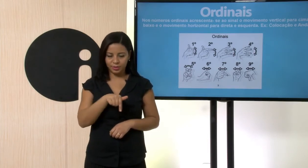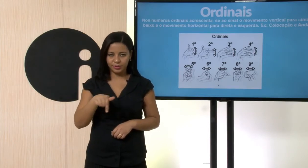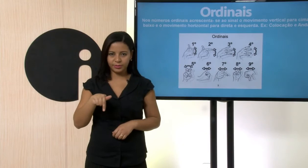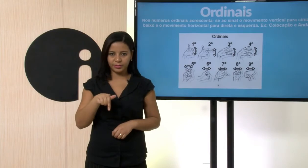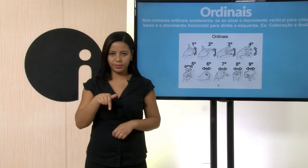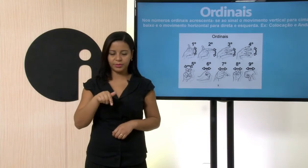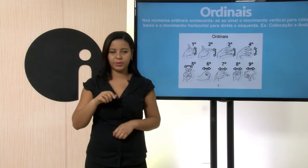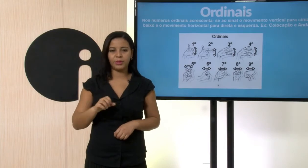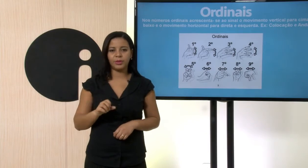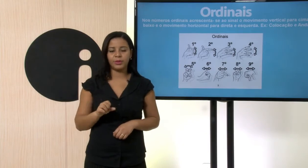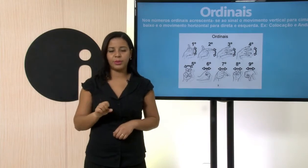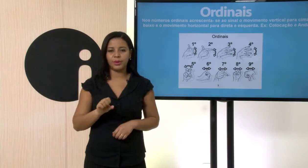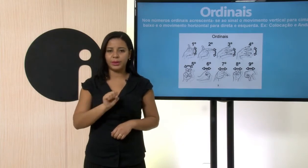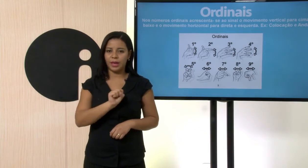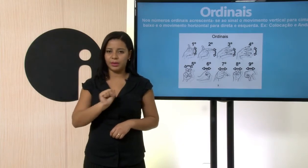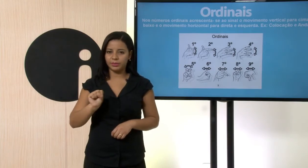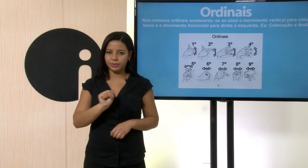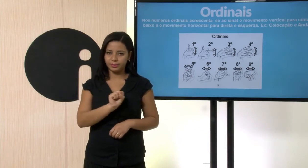sétimo, oitavo,